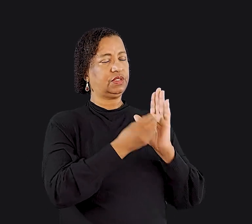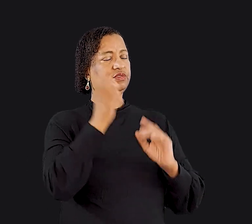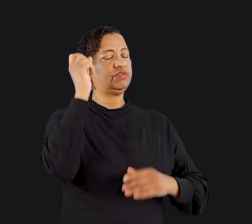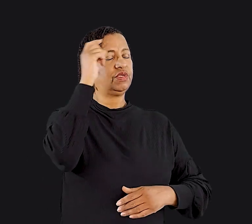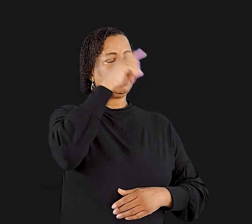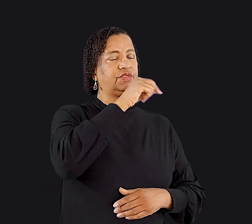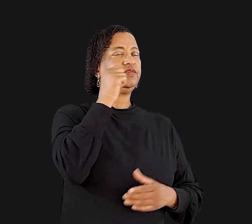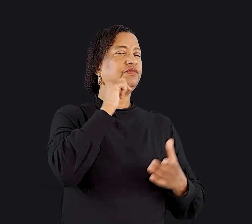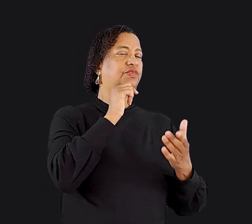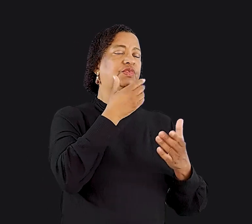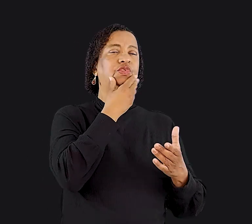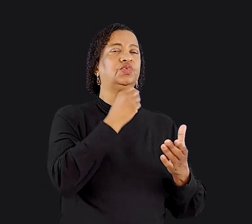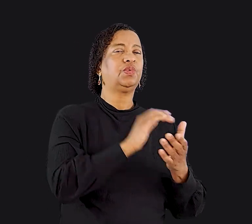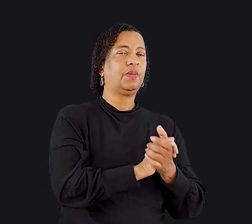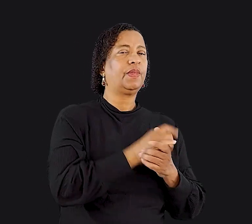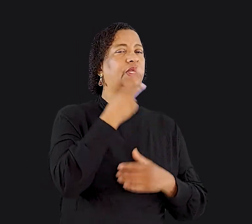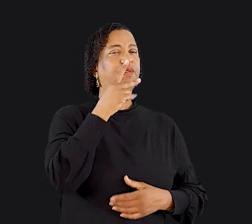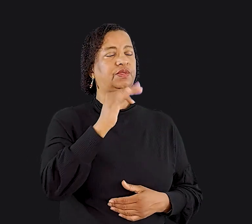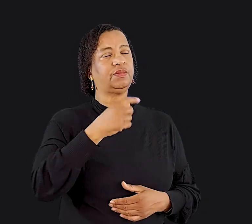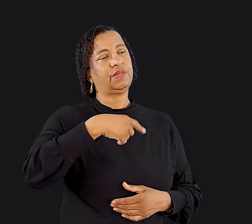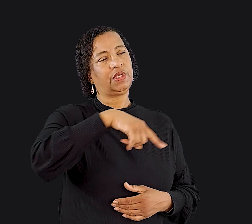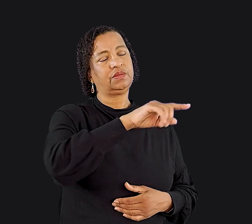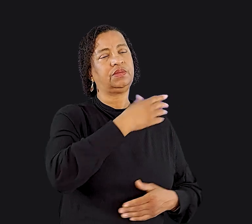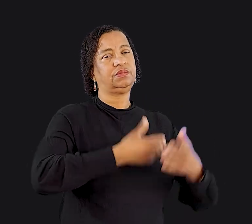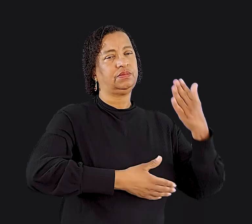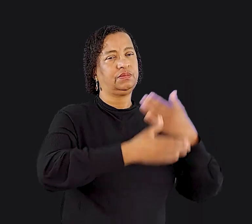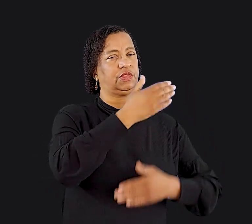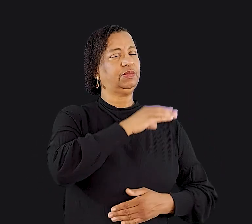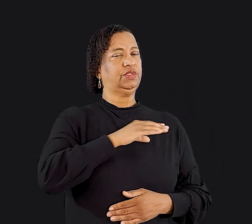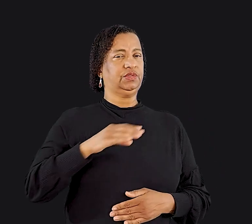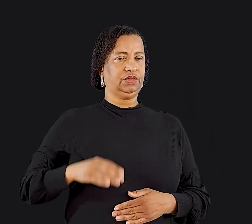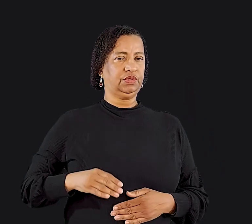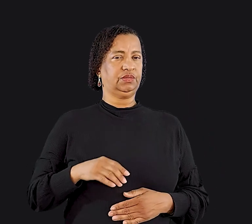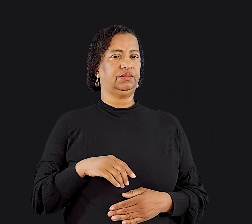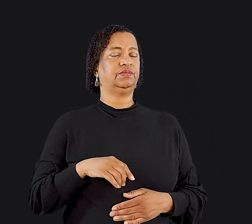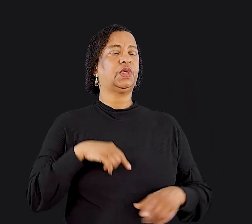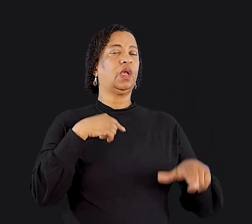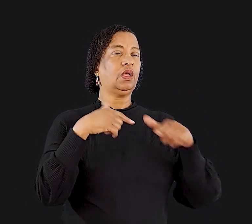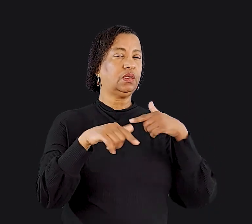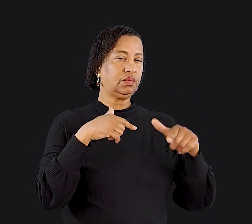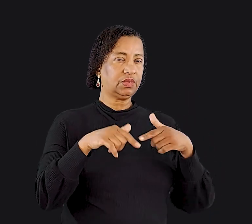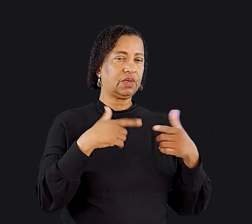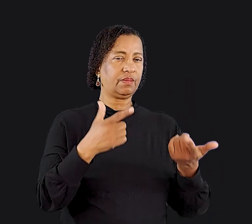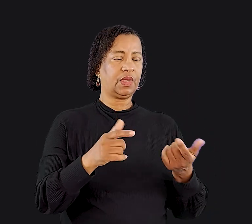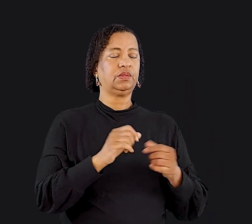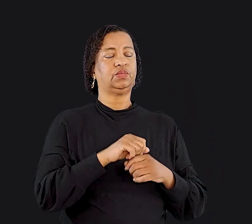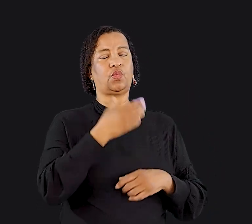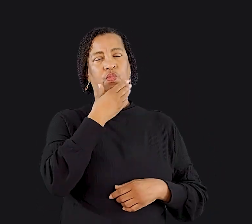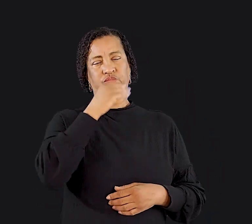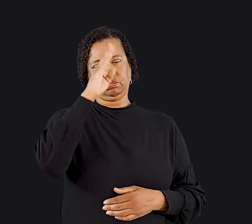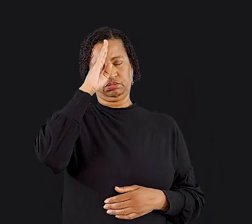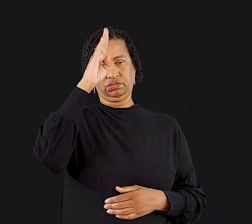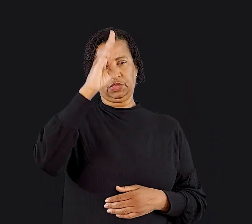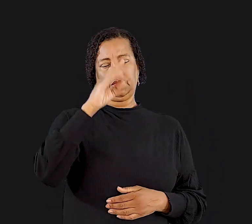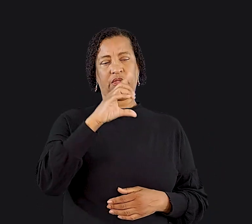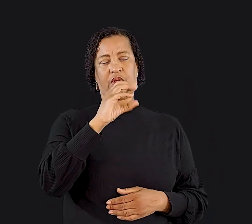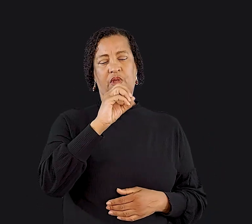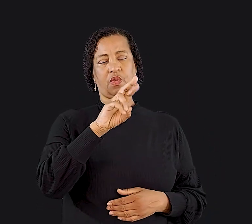difícil os maridos e pais acabarem vindo até Cristo. Durante um trabalho com os oficiais navais coreanos, soube que em países